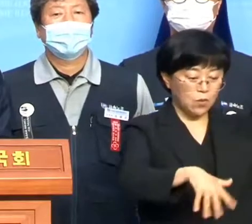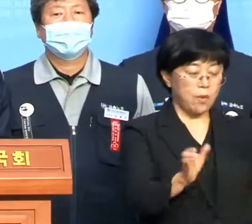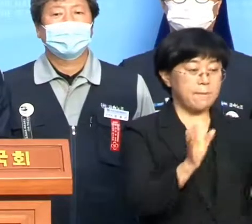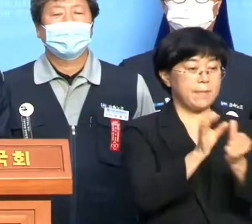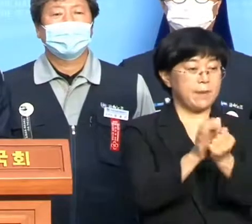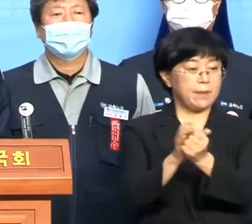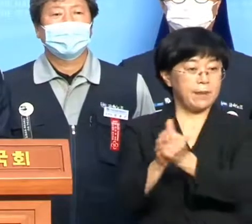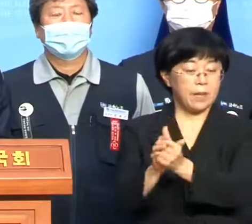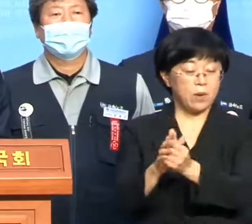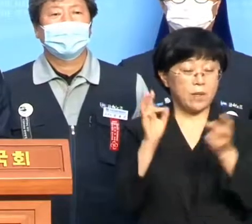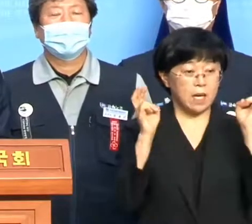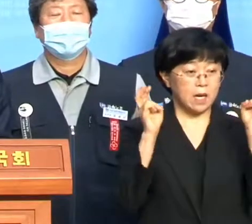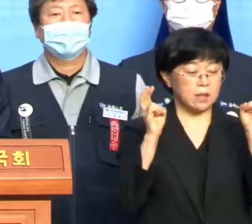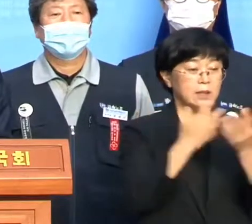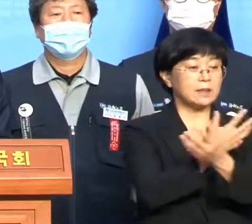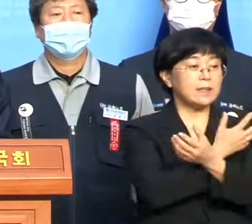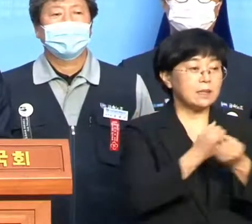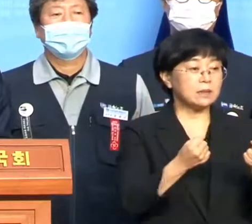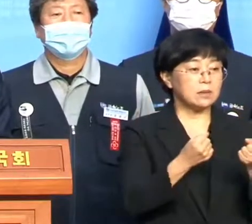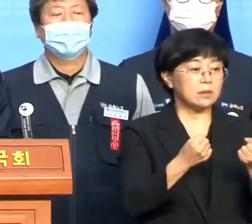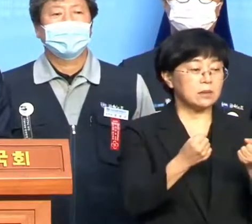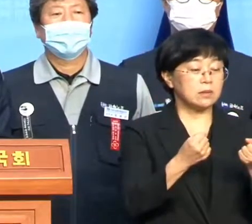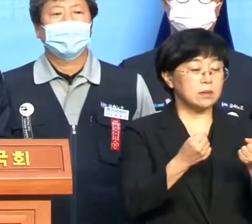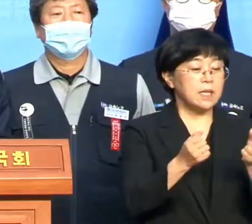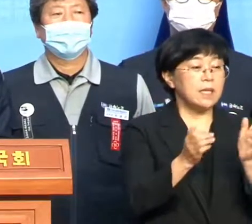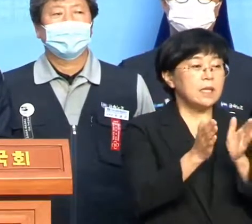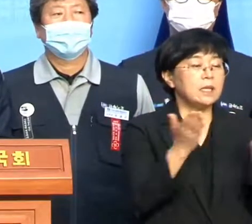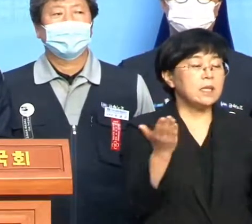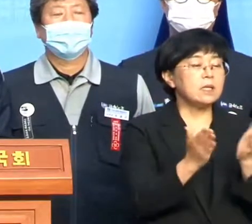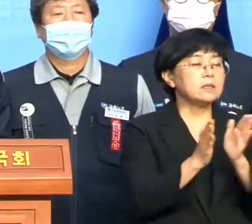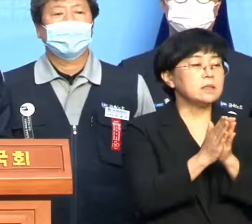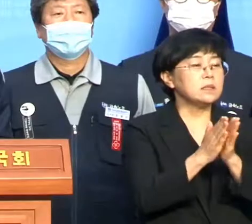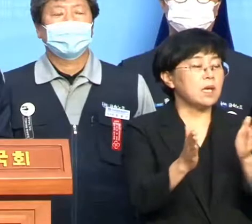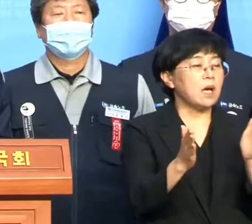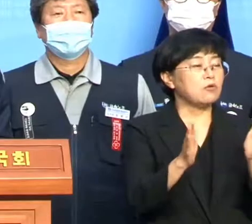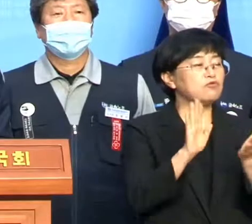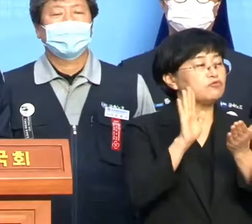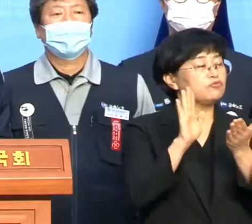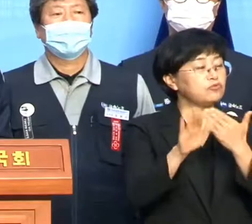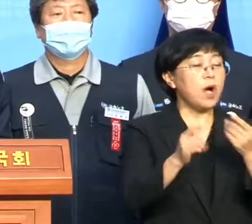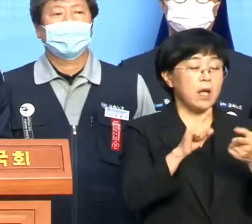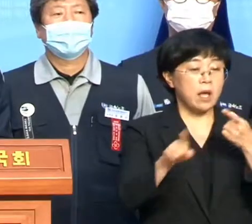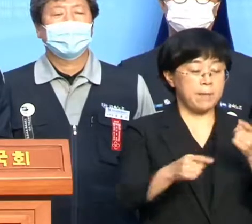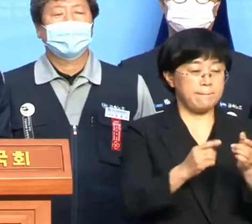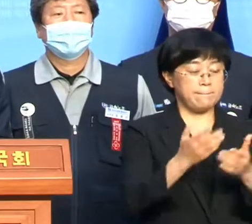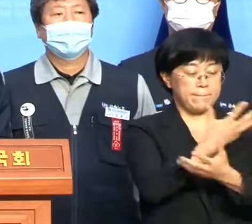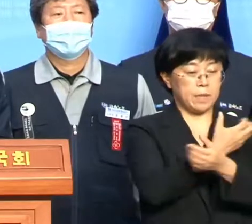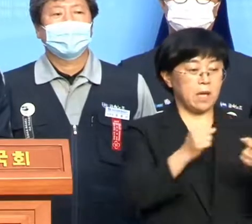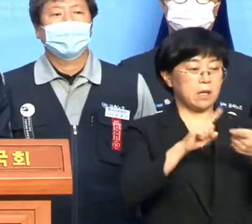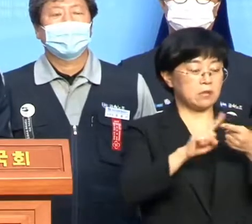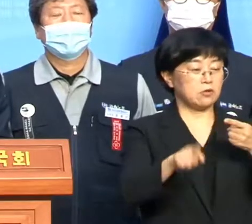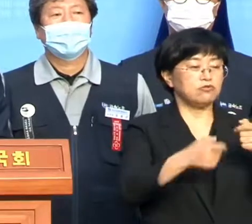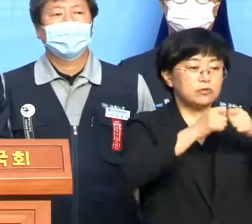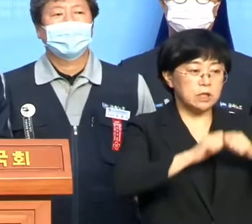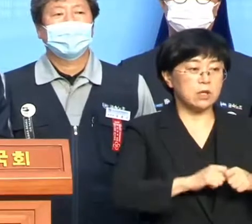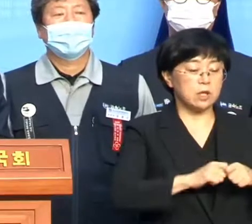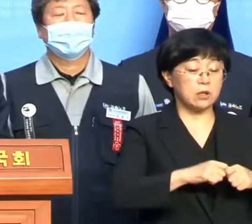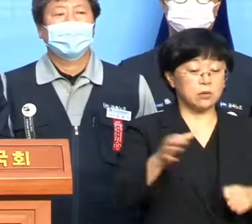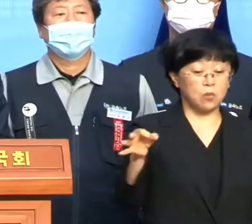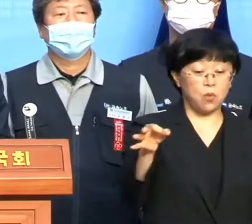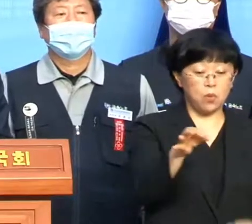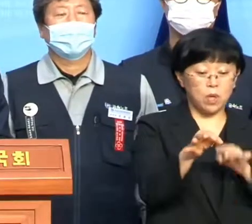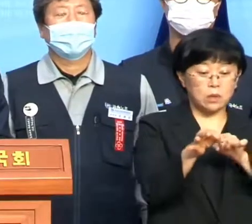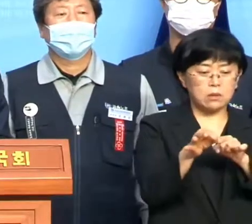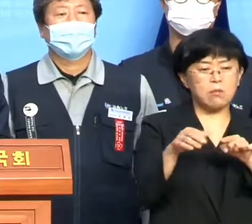이타카 면서 계약서를 작업이 시작된 후에 발급하여 학업 카 도구 업체가 구체적인 작업이나 대금에 대해